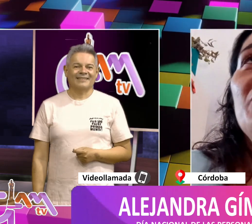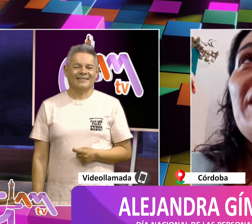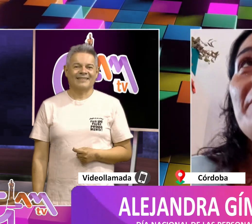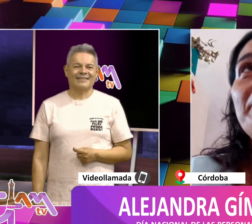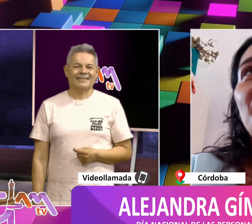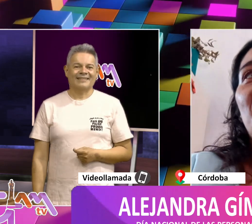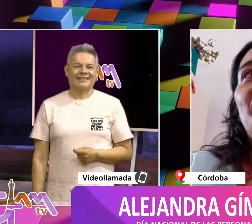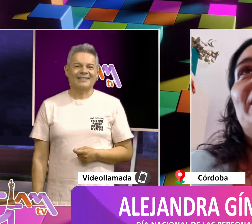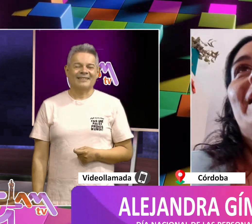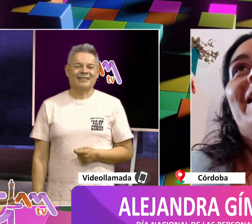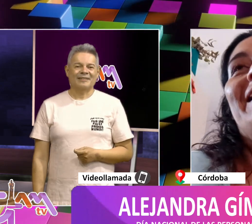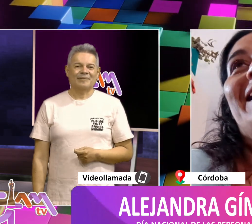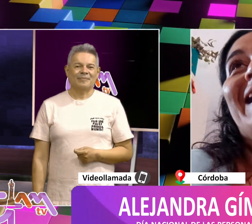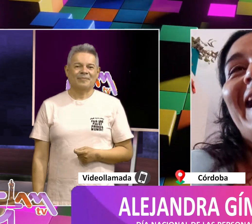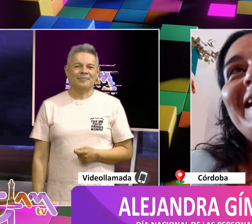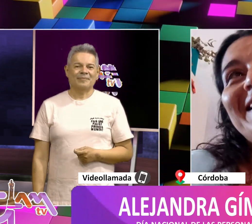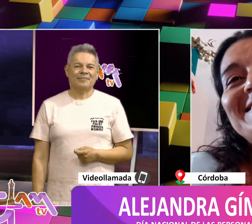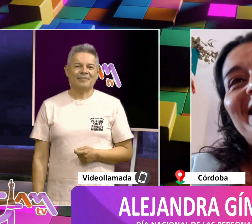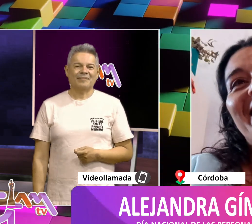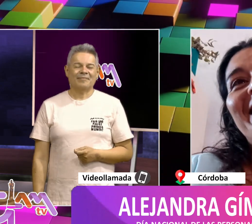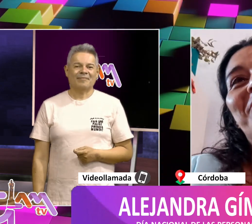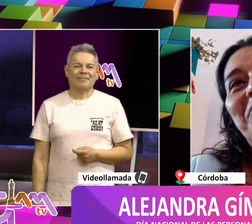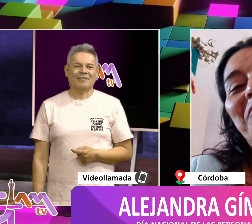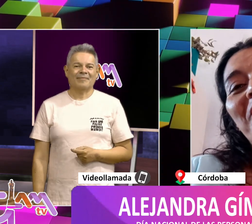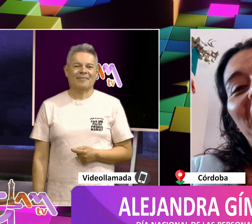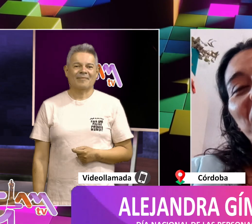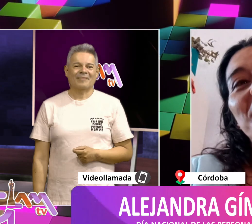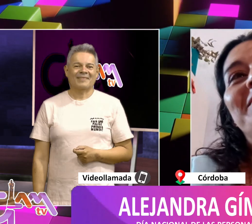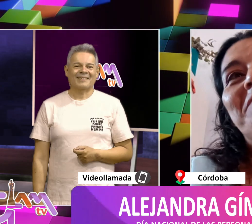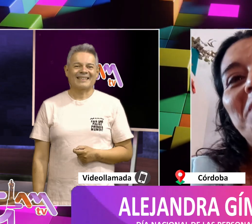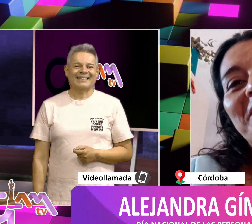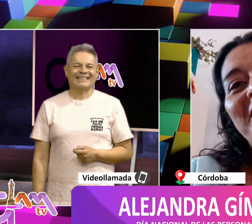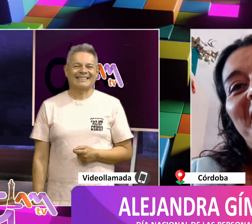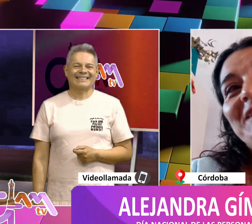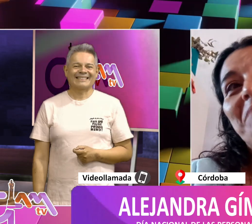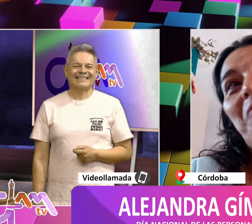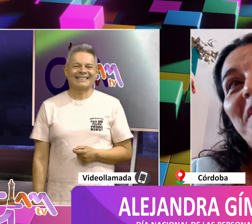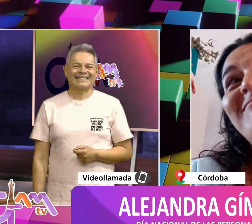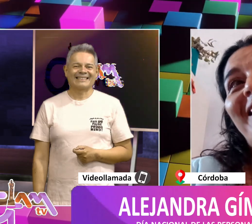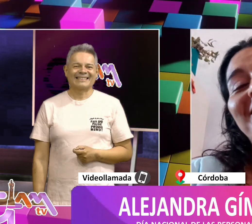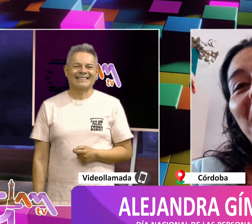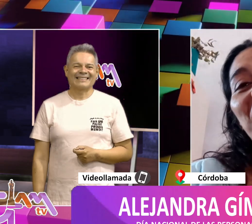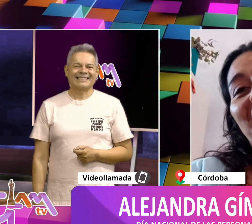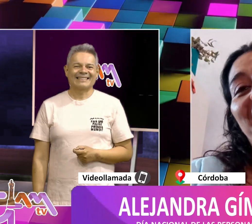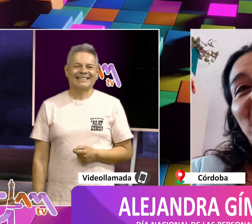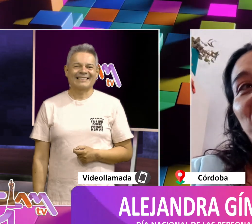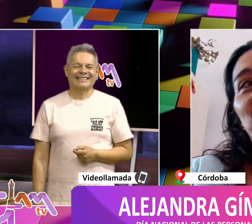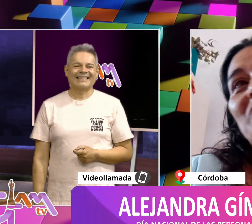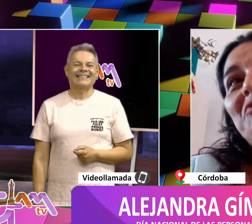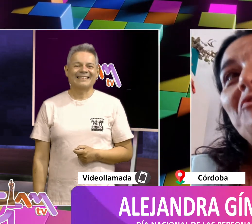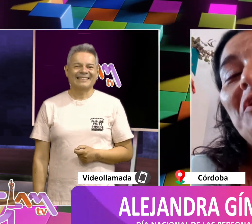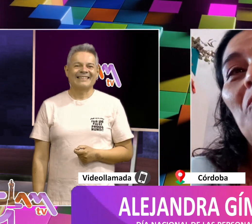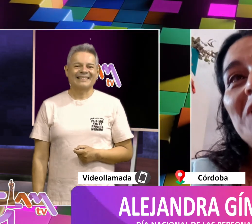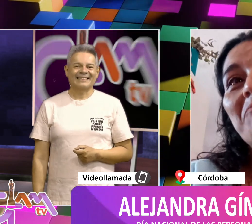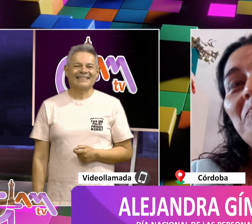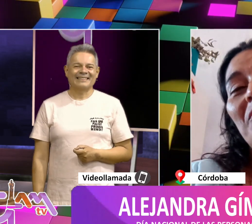por un guía. La cara de esa nena cuando vio que había un intérprete y que ella podía entender lo que